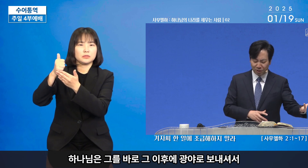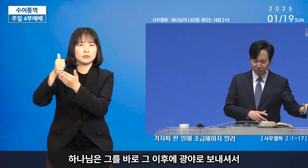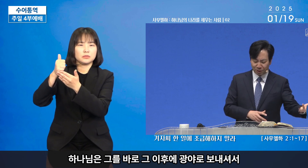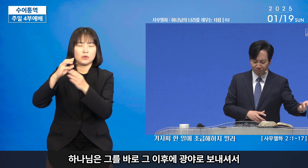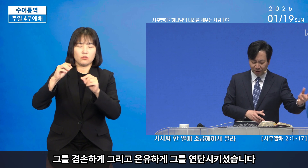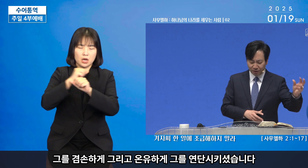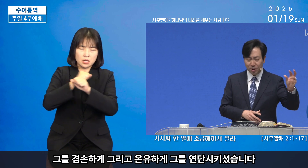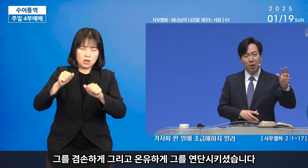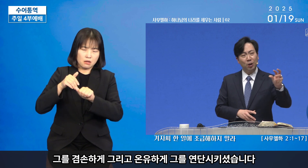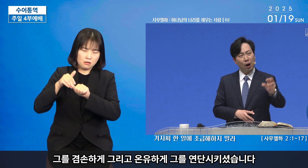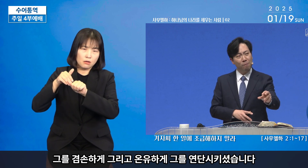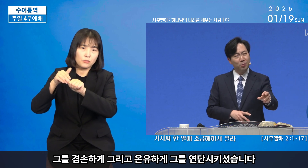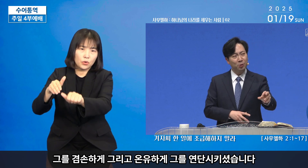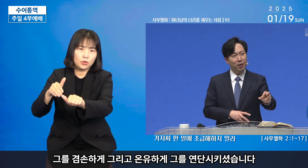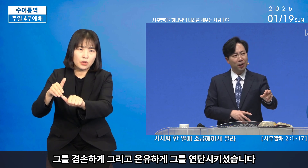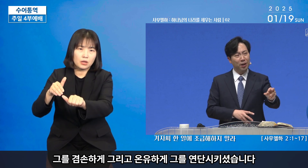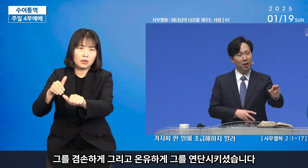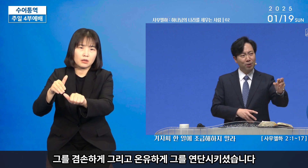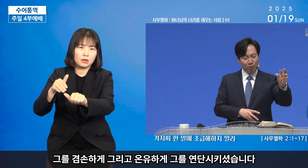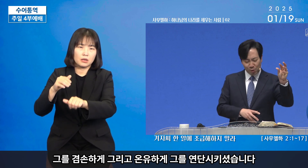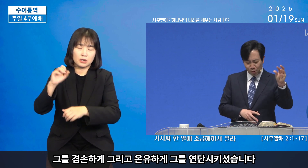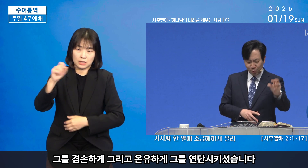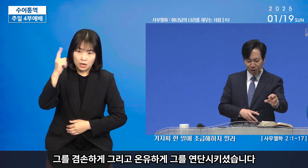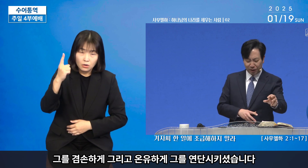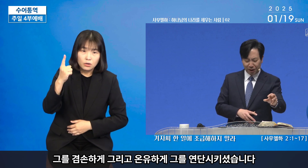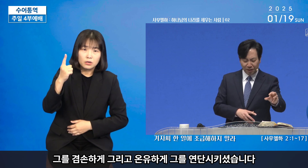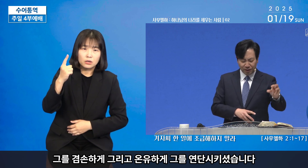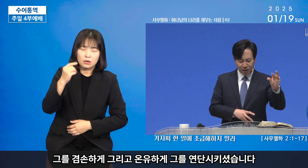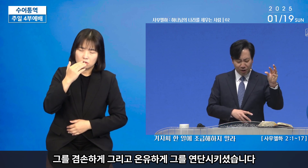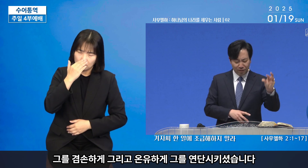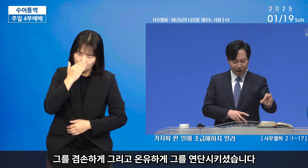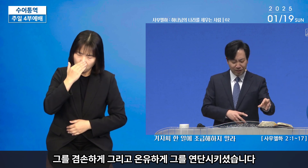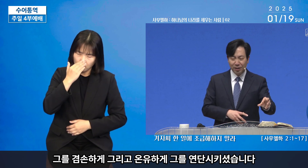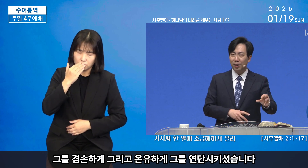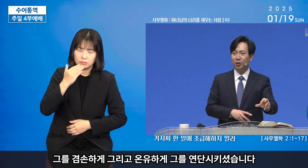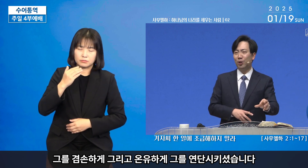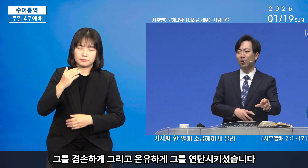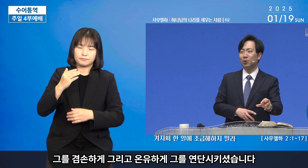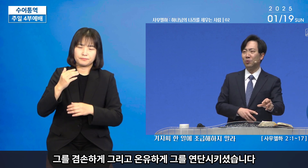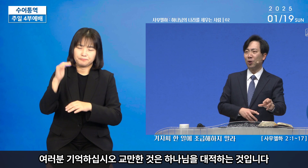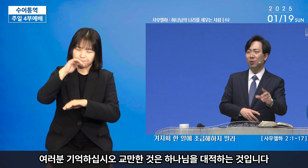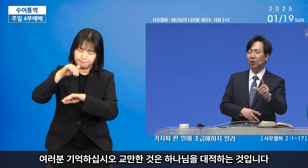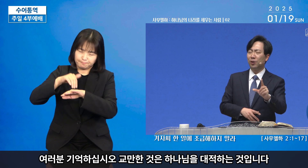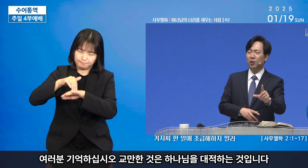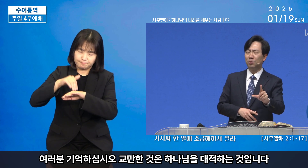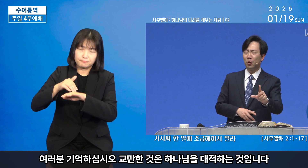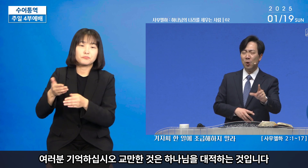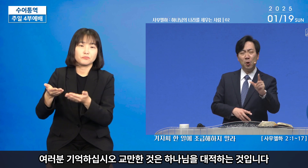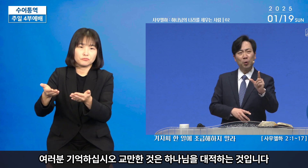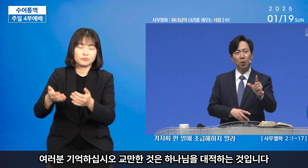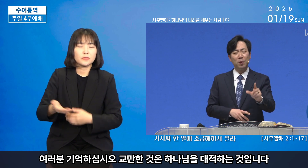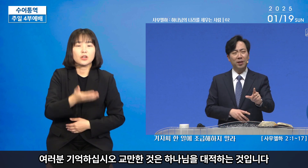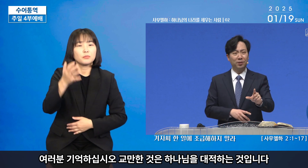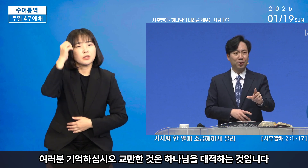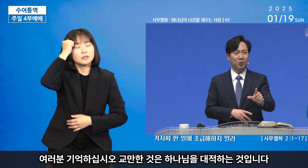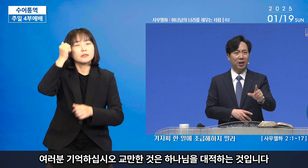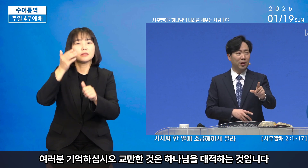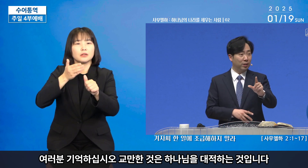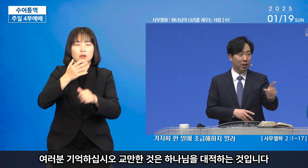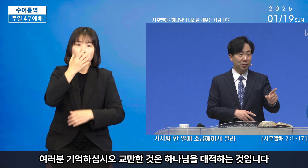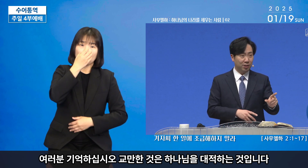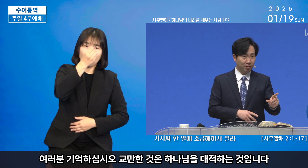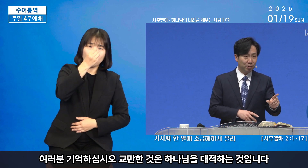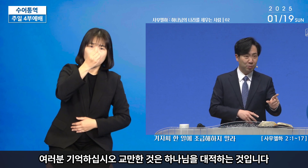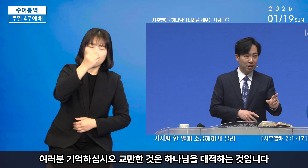광야로 보내셔서 그를 겸손하게 그리고 온유하게 그를 연단시키셨습니다. 여러분 기억하십시오. 교만한 것은